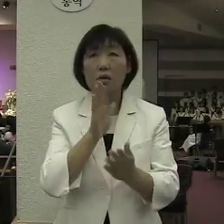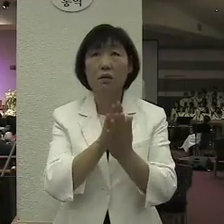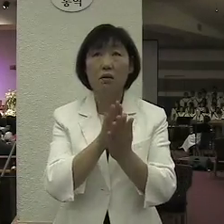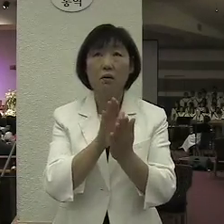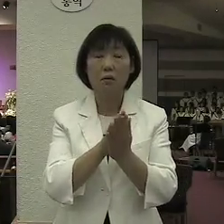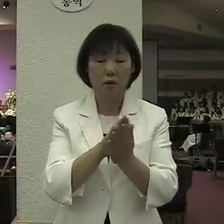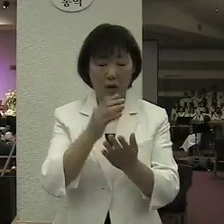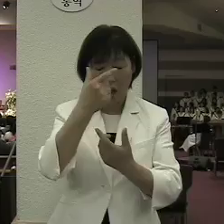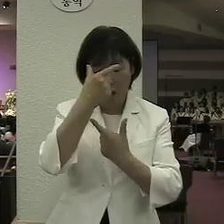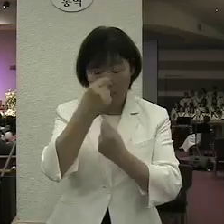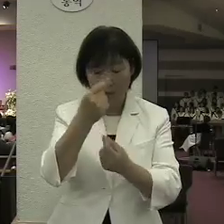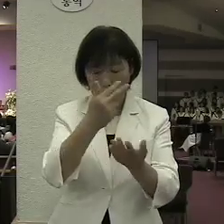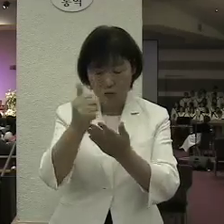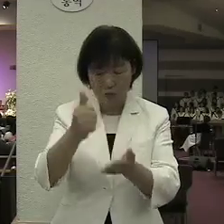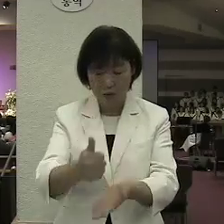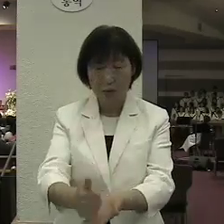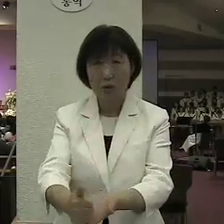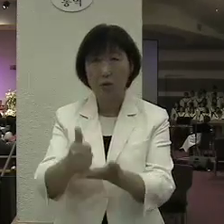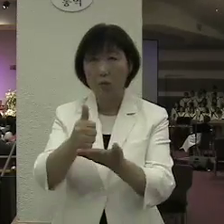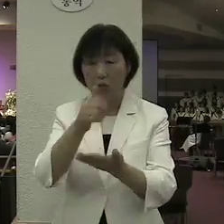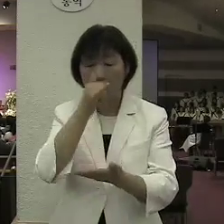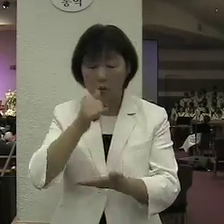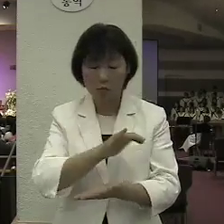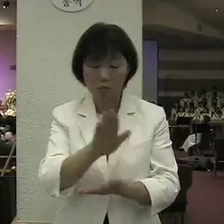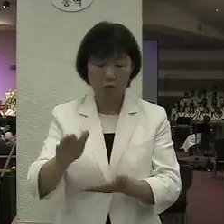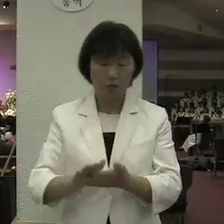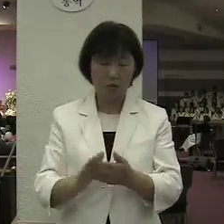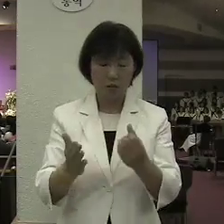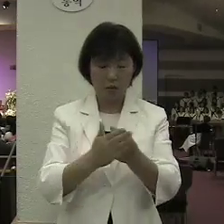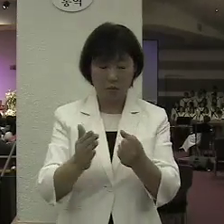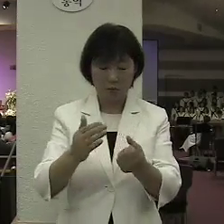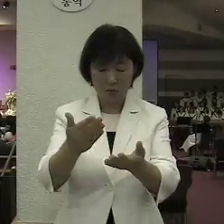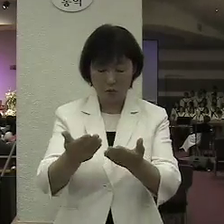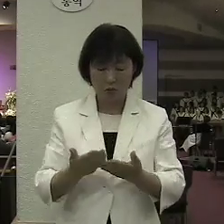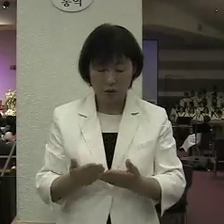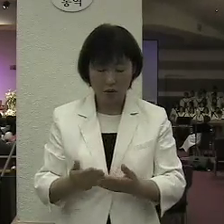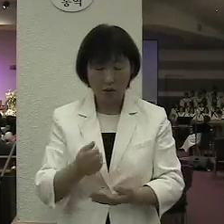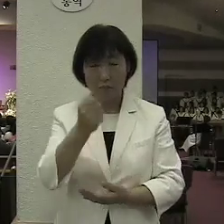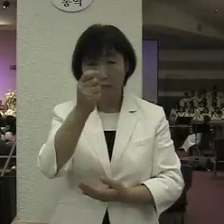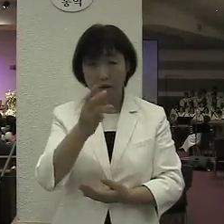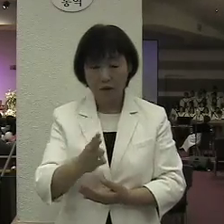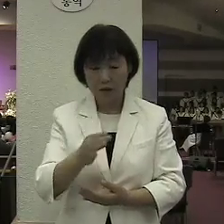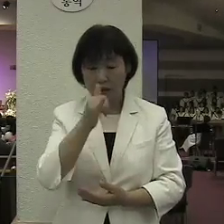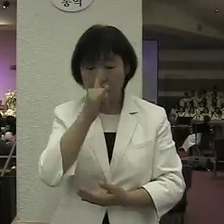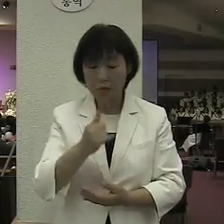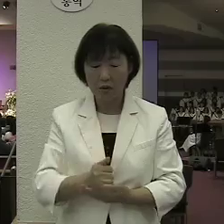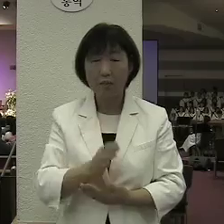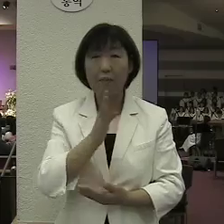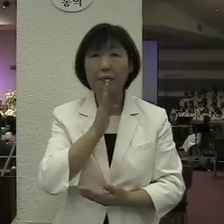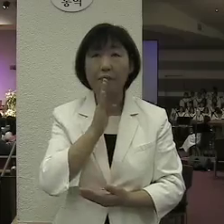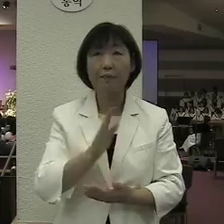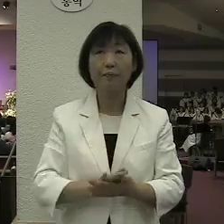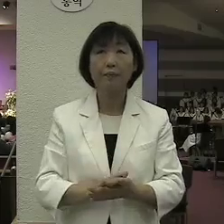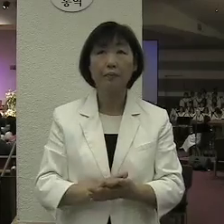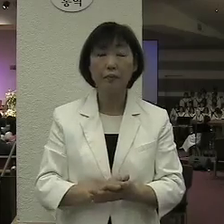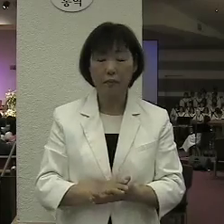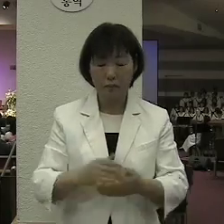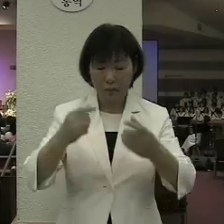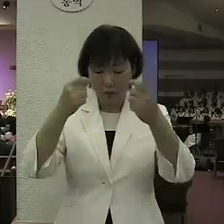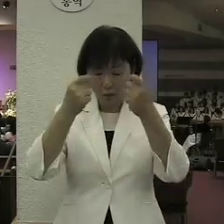되십니다. 합당하신 주님, 죽으심과 부활로 합당하신